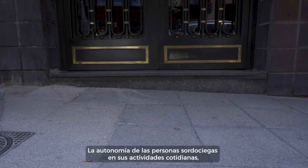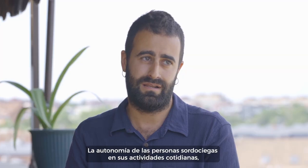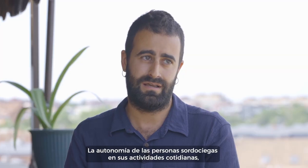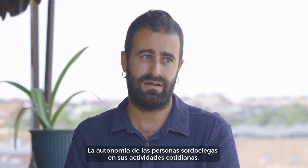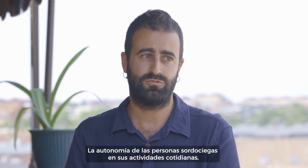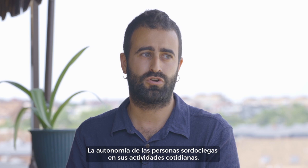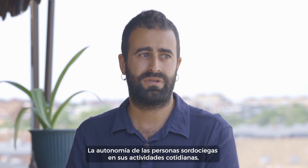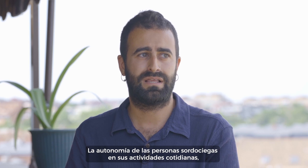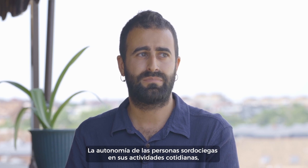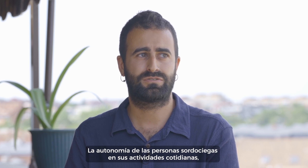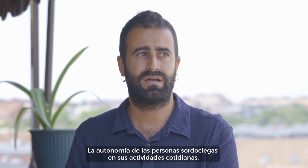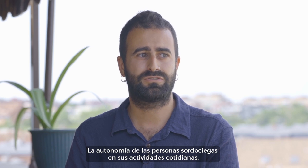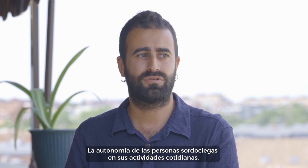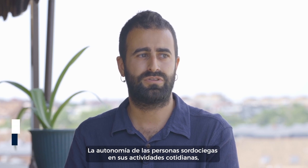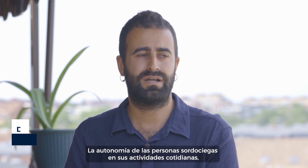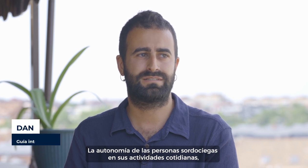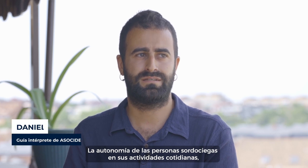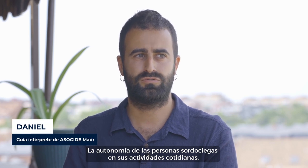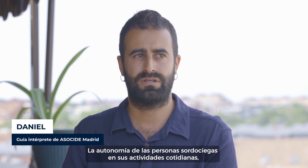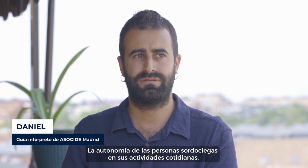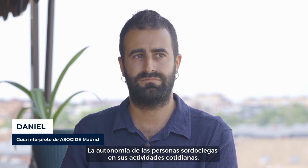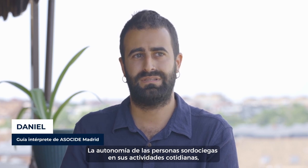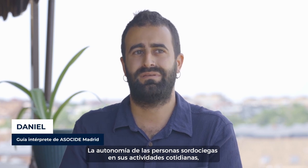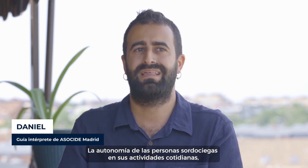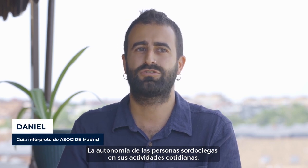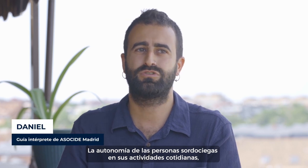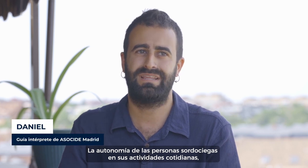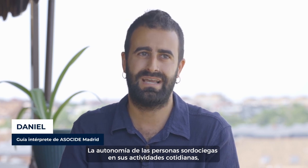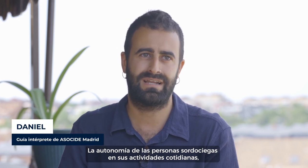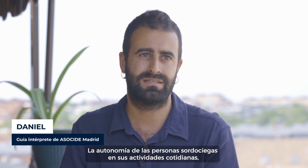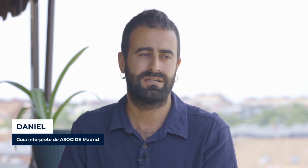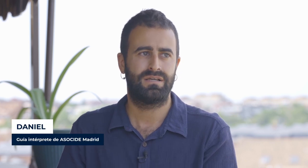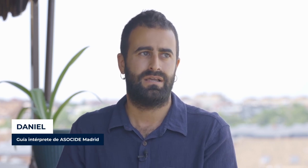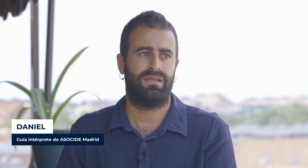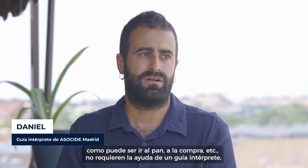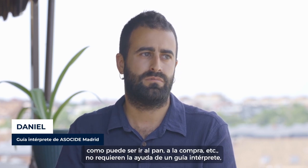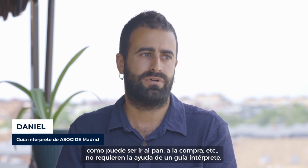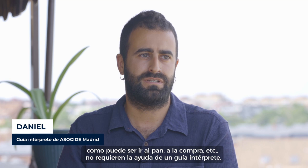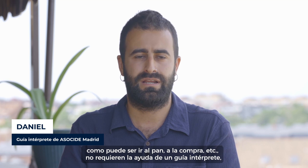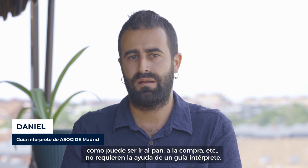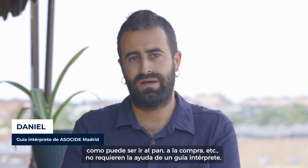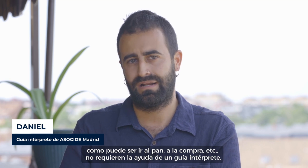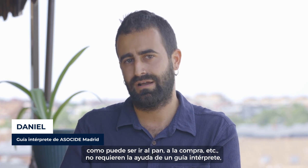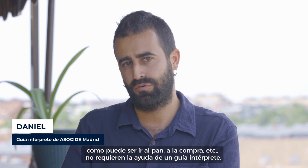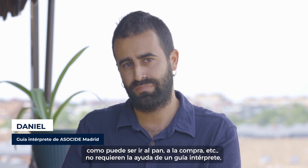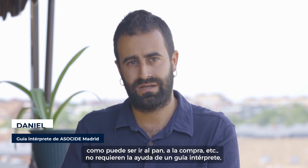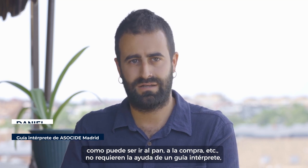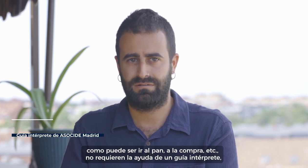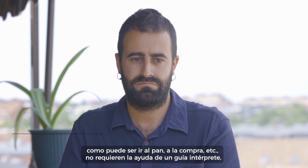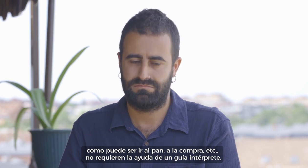La autonomía de las personas sordociegas en sus actividades cotidianas, como pueden ser al pan, a la compra,